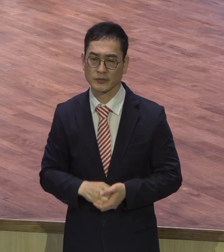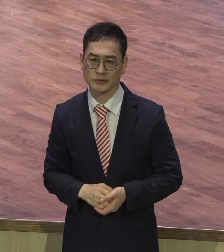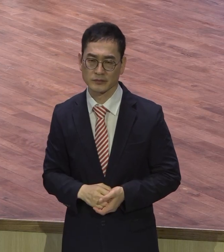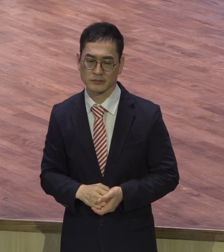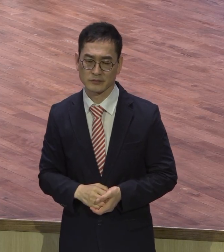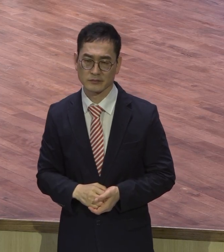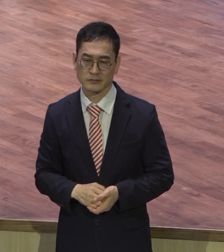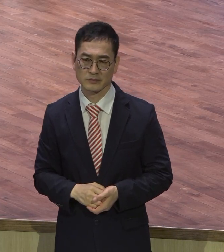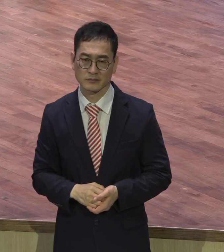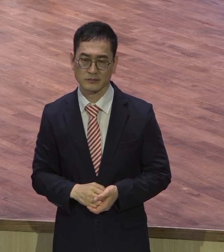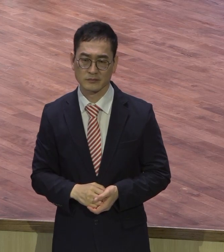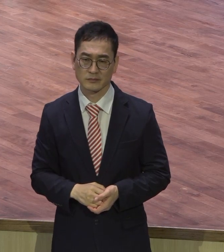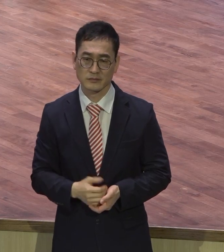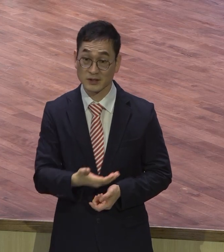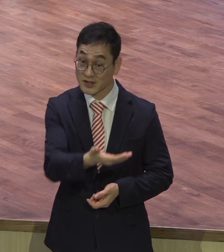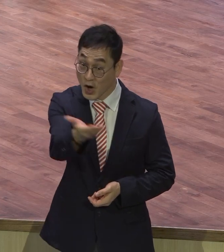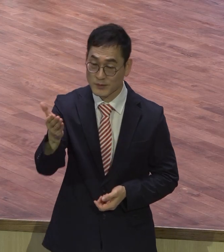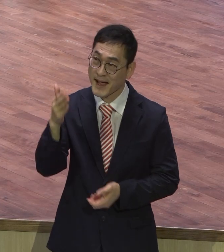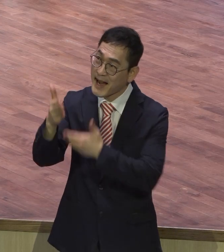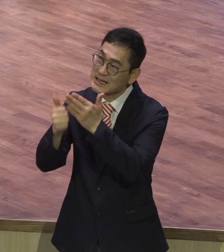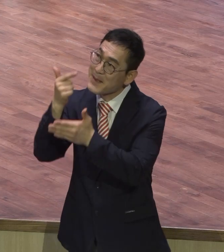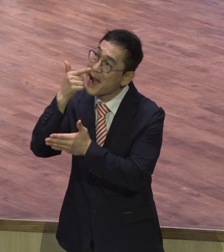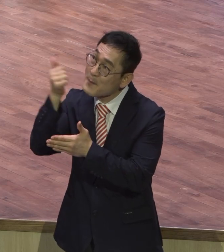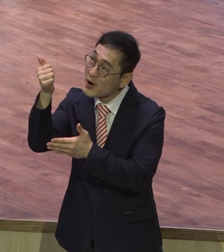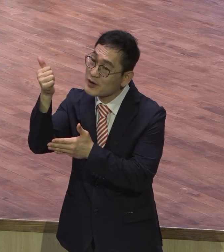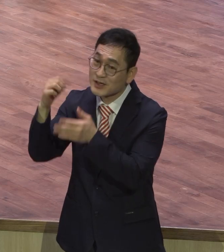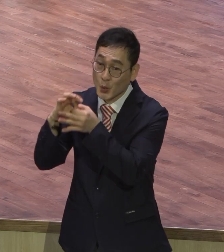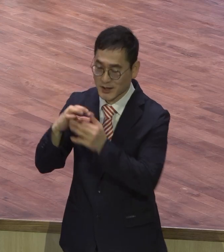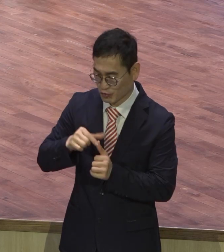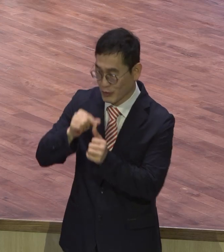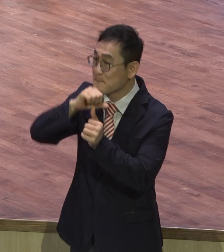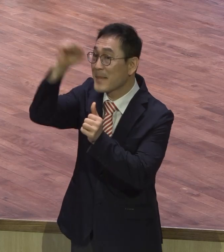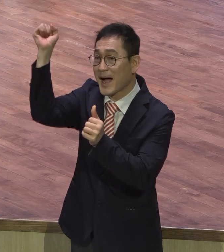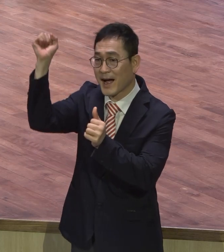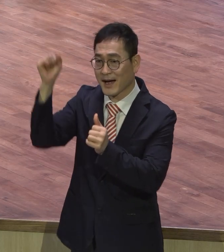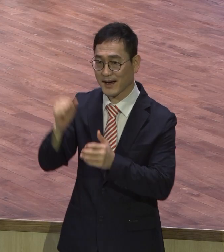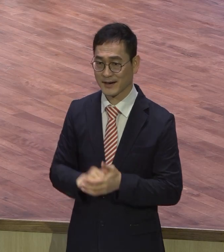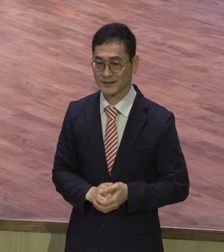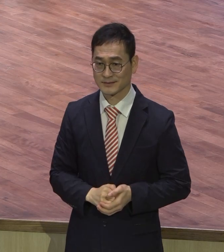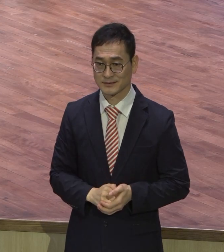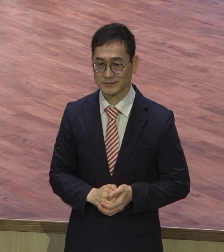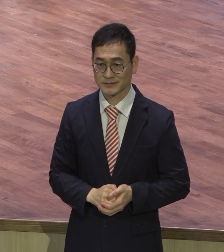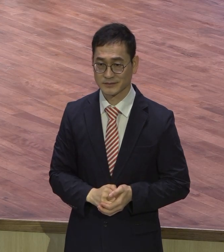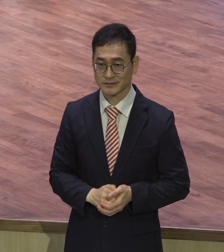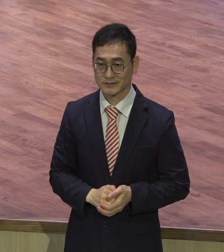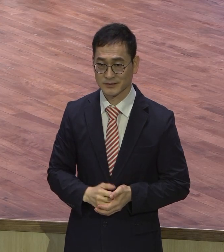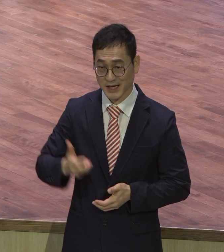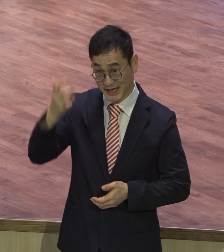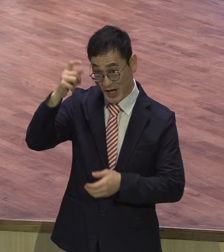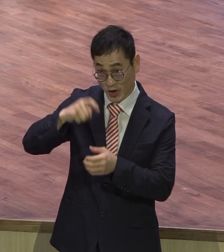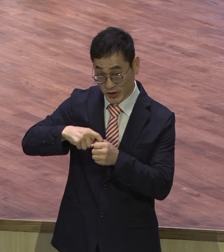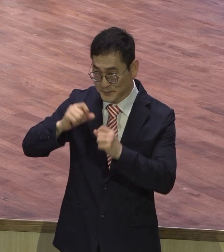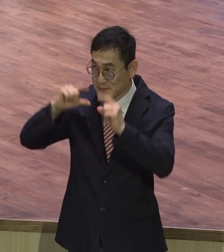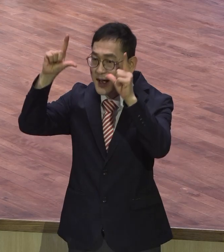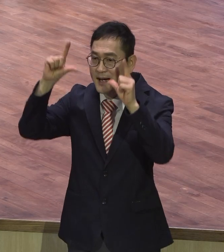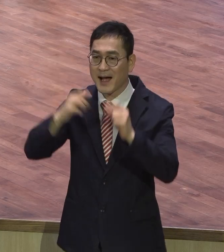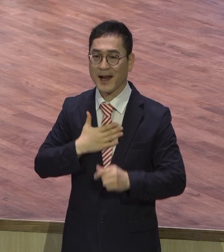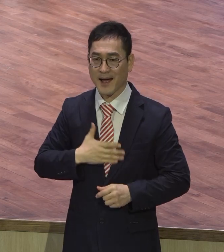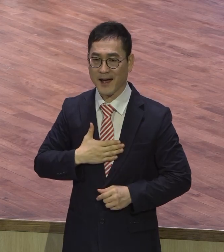구원받아서 영의 신 하나님을 아버지로 인하여 거듭나서 육의 사람이 영의 사람으로 이제는 거듭났기 때문에